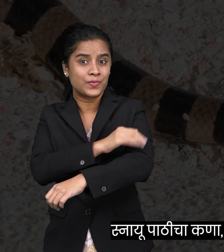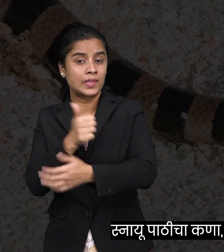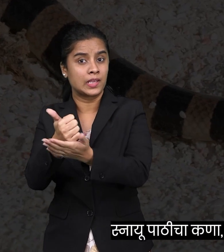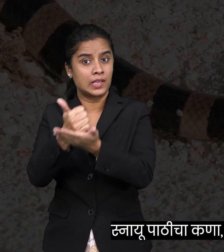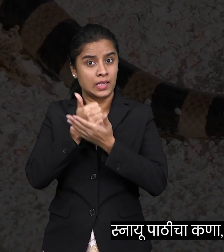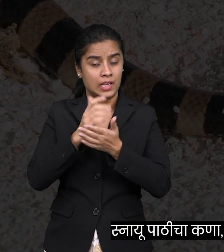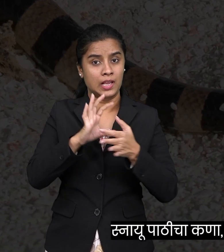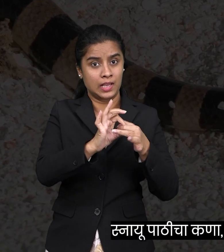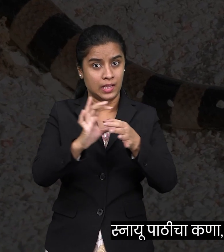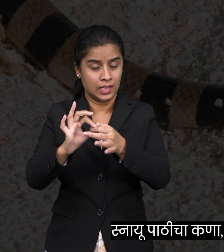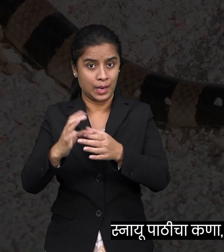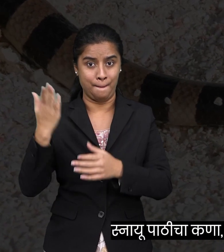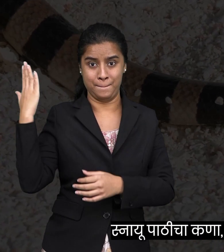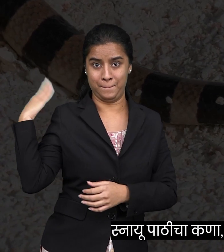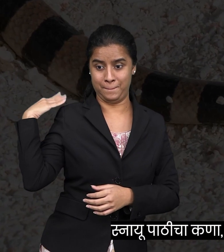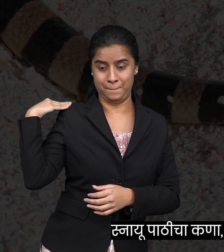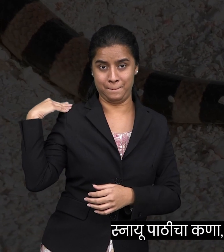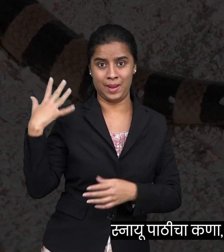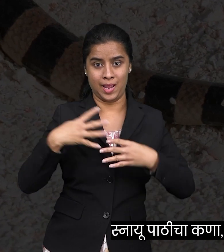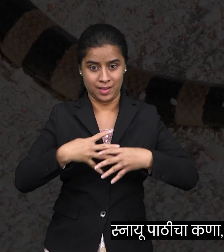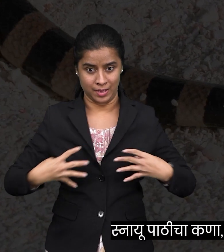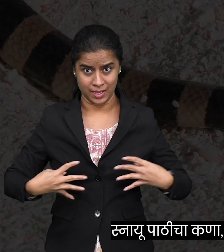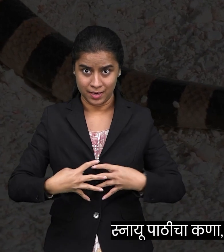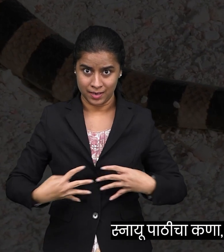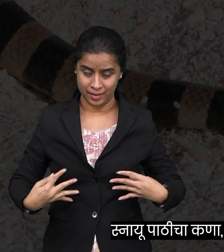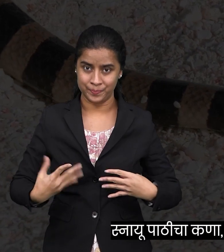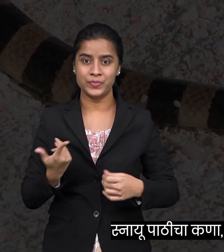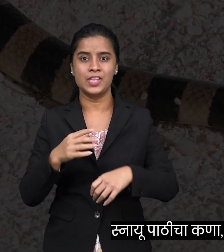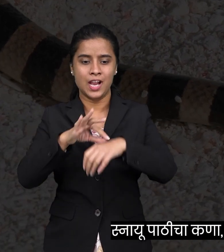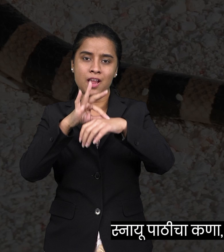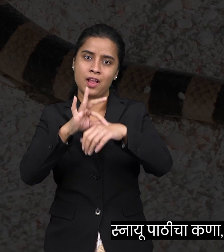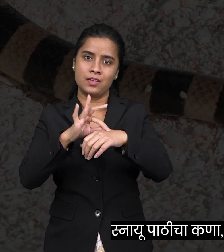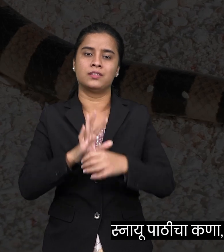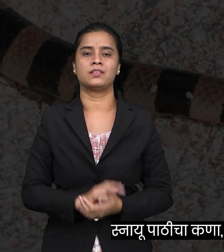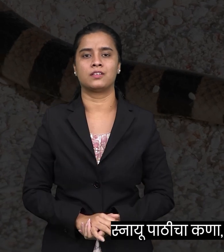स्नायू पाठीचा कणा, फासळे आणि कातडी देखील जोडतात.